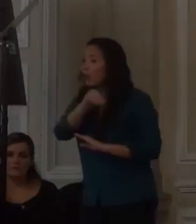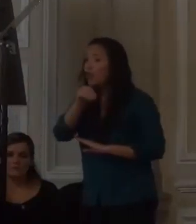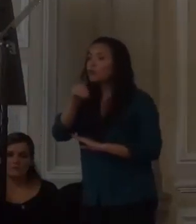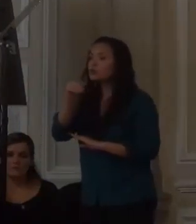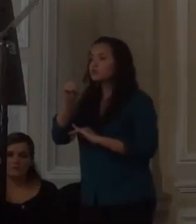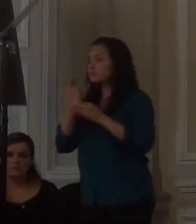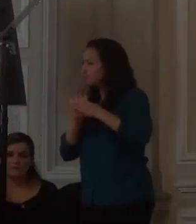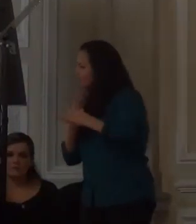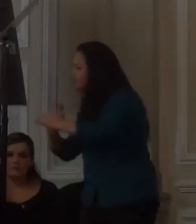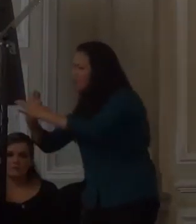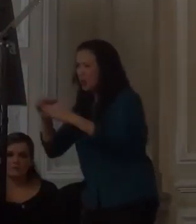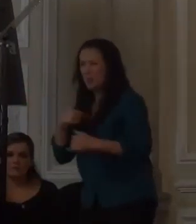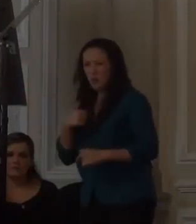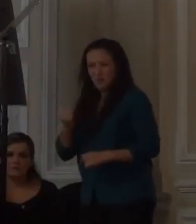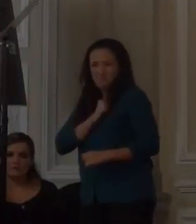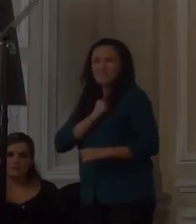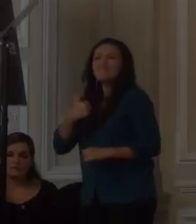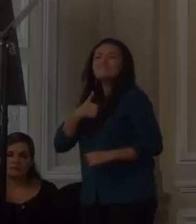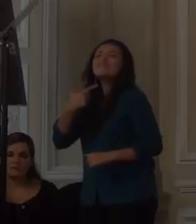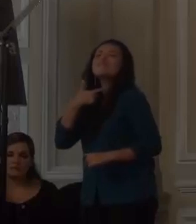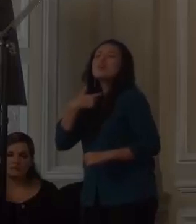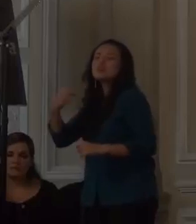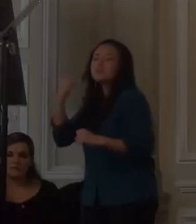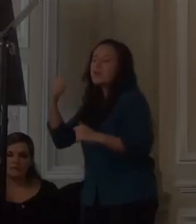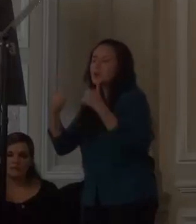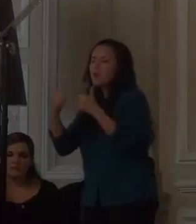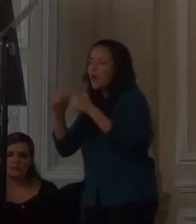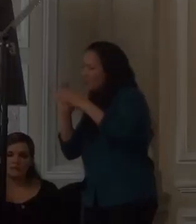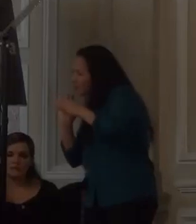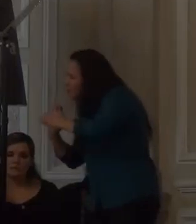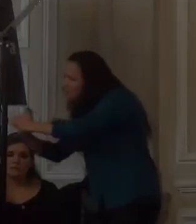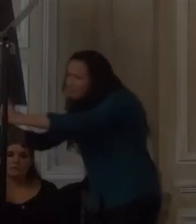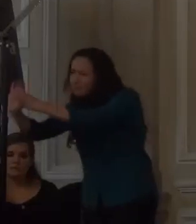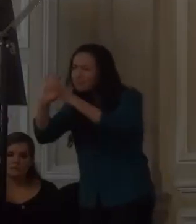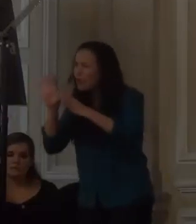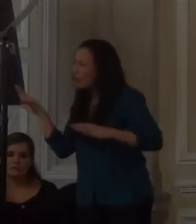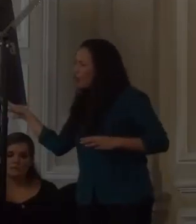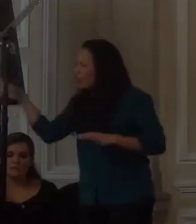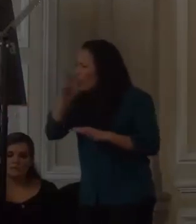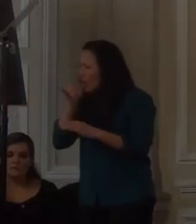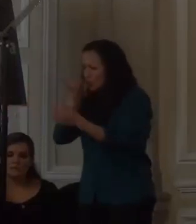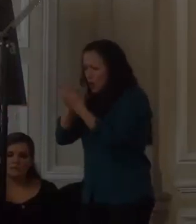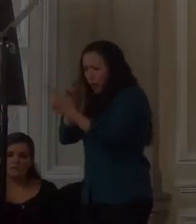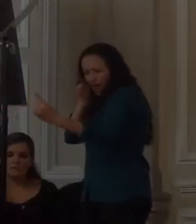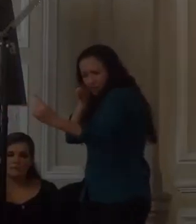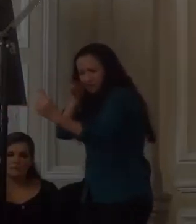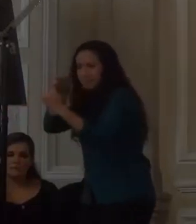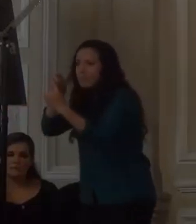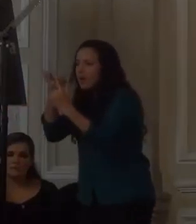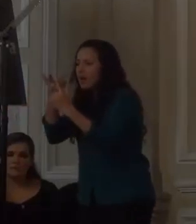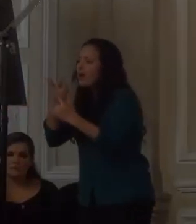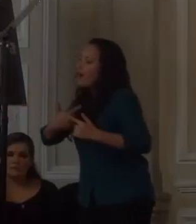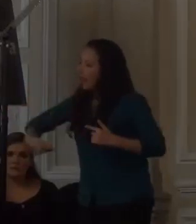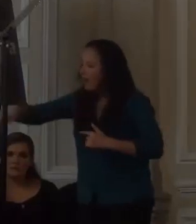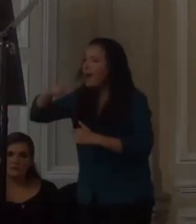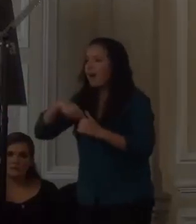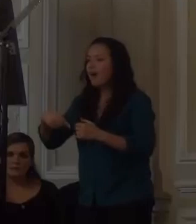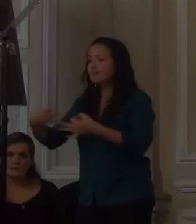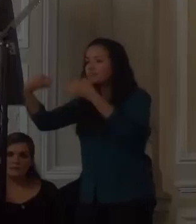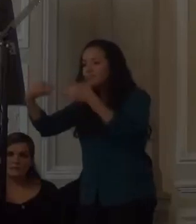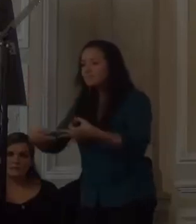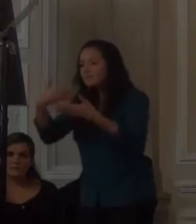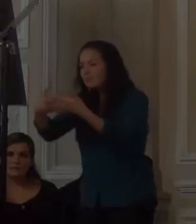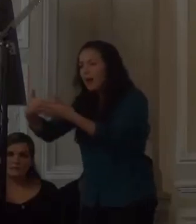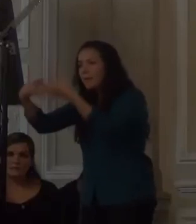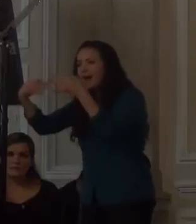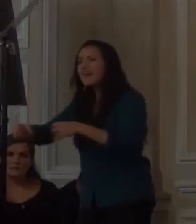unidos, como a mí me gusta, unidos en un mismo propósito, garanticemos los derechos que